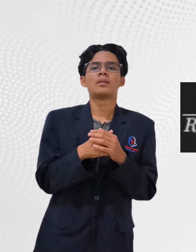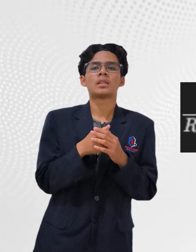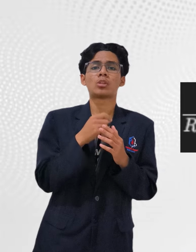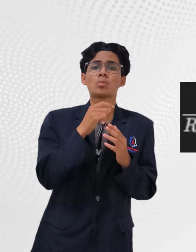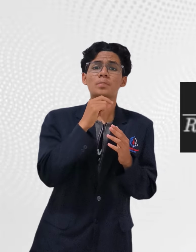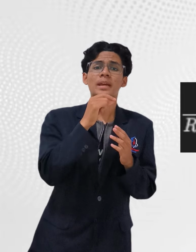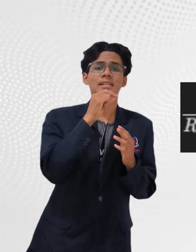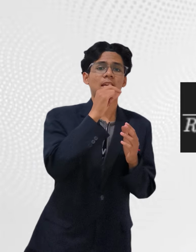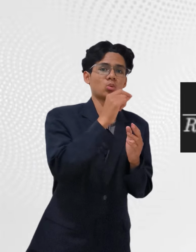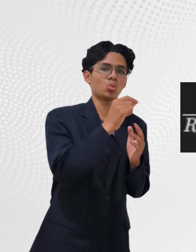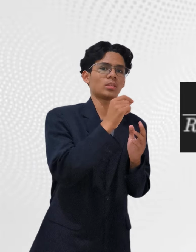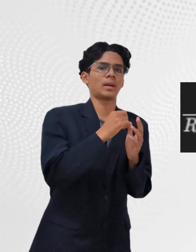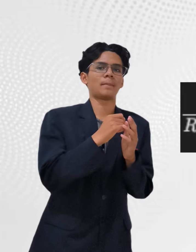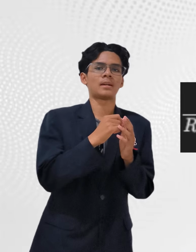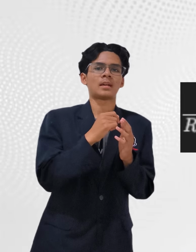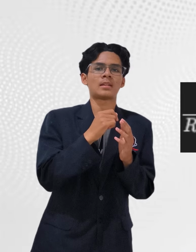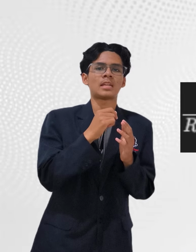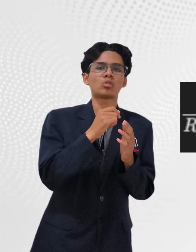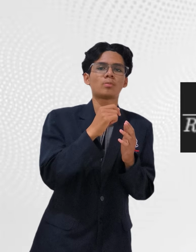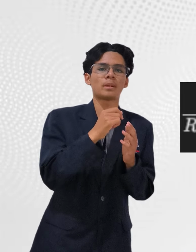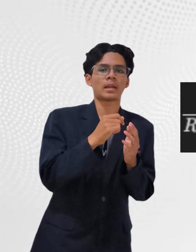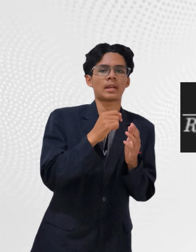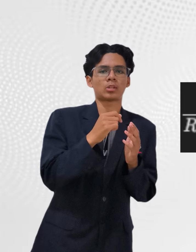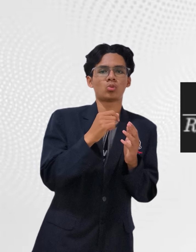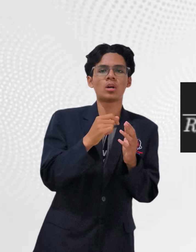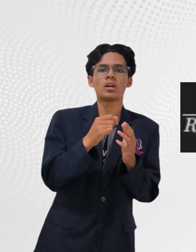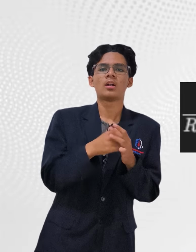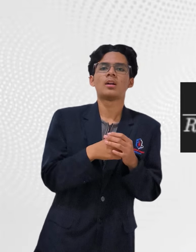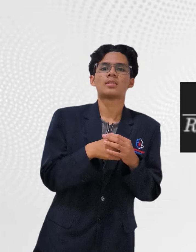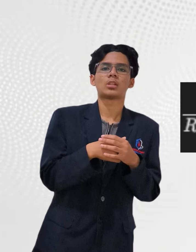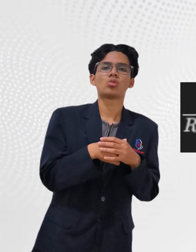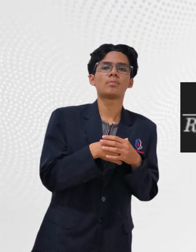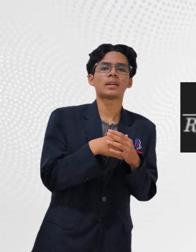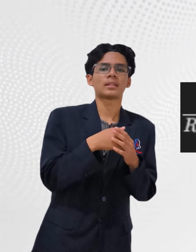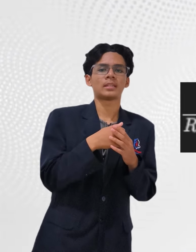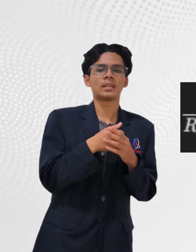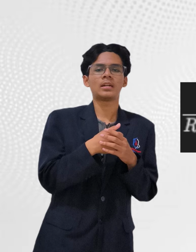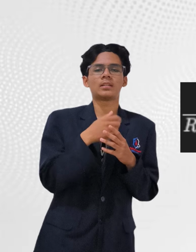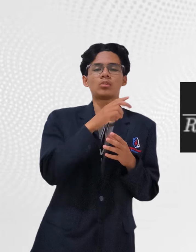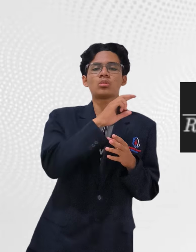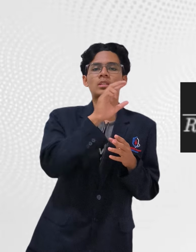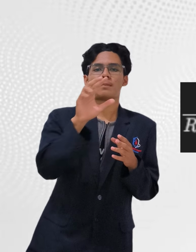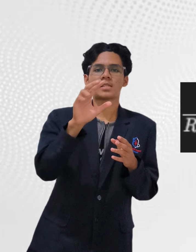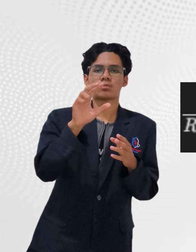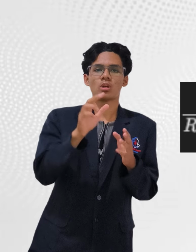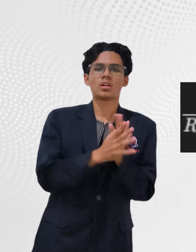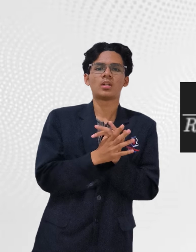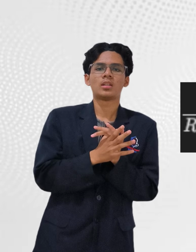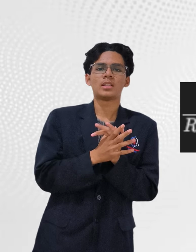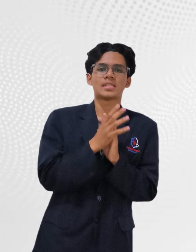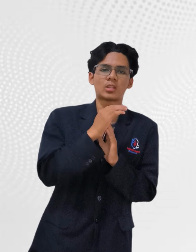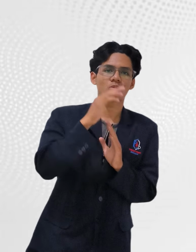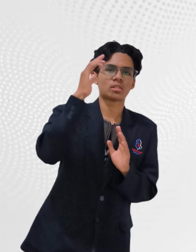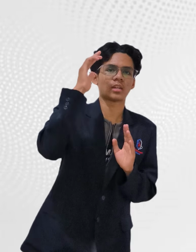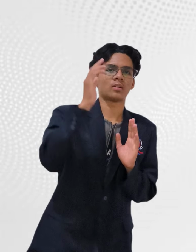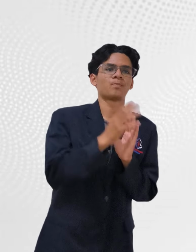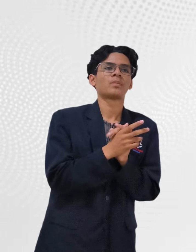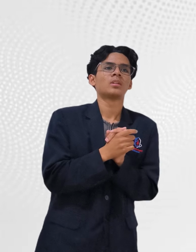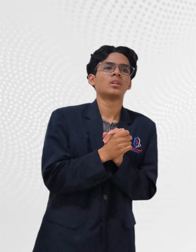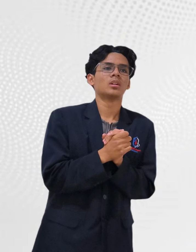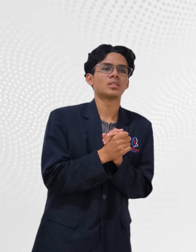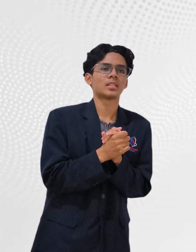ditambah 1 per R1 ditambah 1 per R2, 1 per R3, itu ditambah semua dan